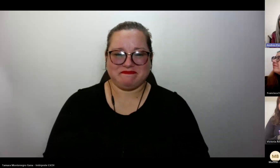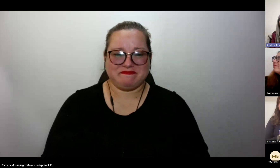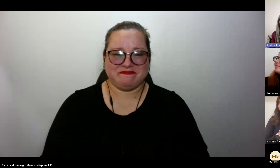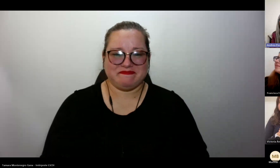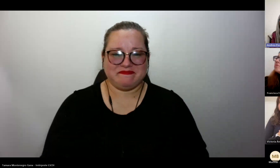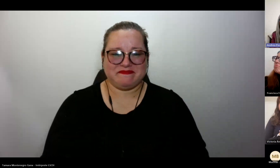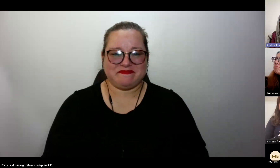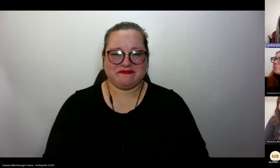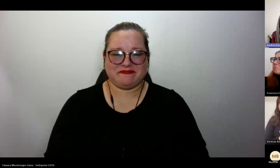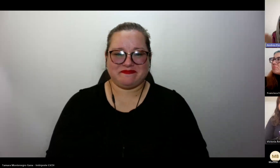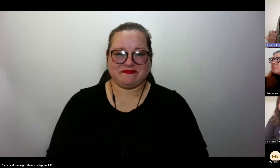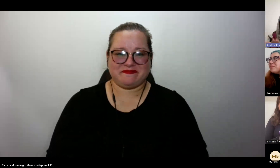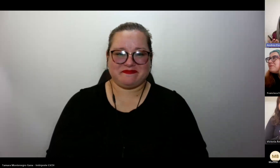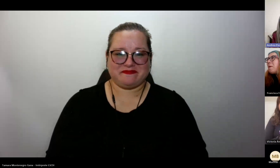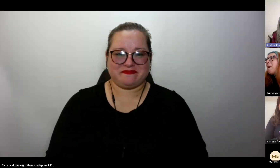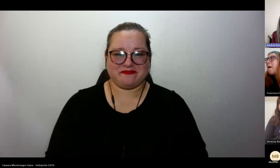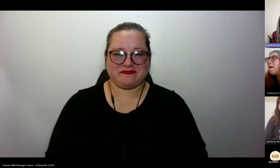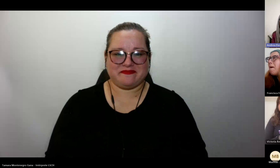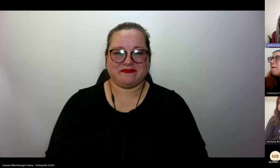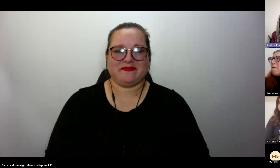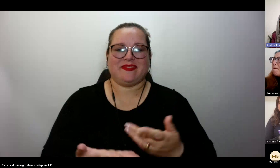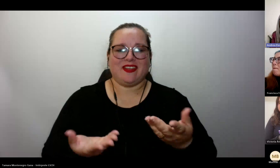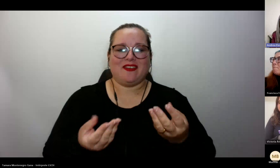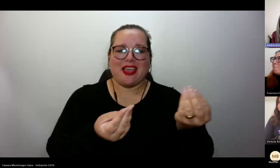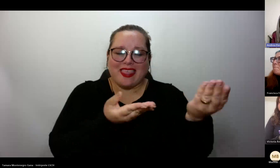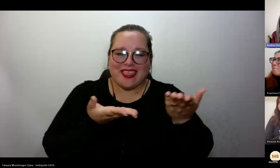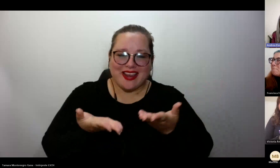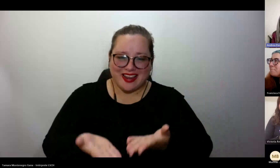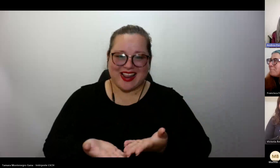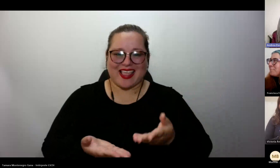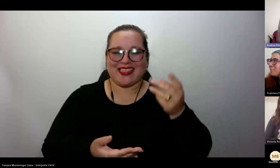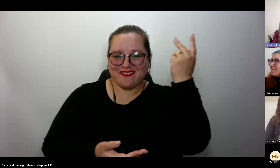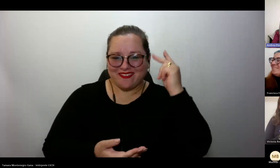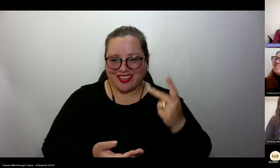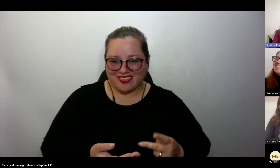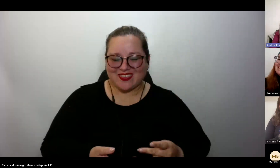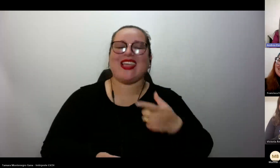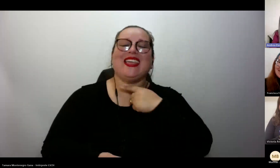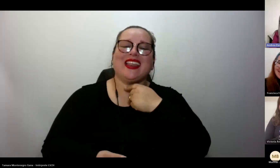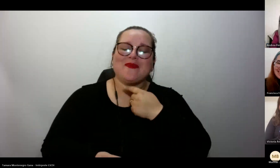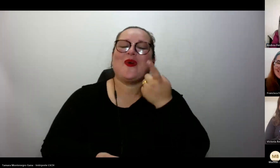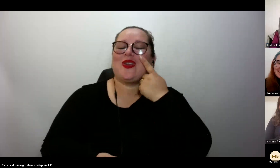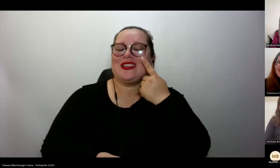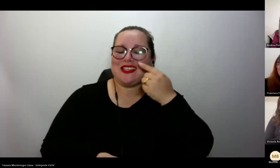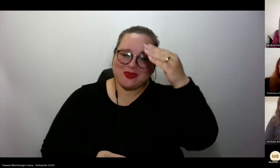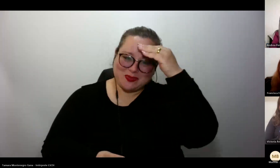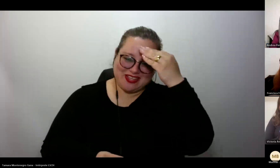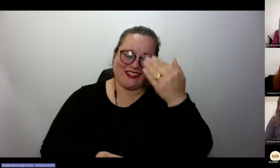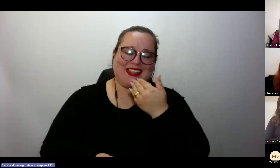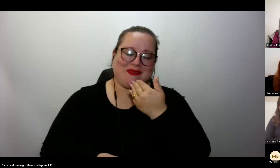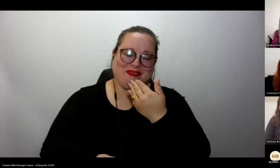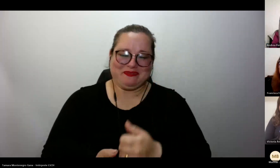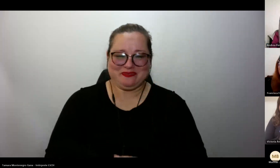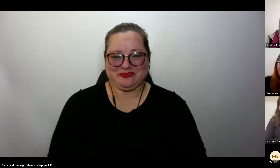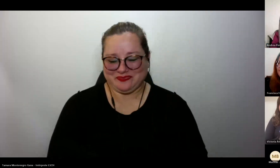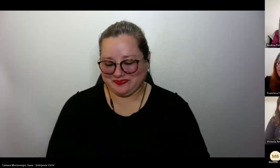¿cierto? Así es que adelante, Victoria, encantados de conocer tu experiencia también.